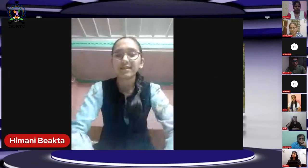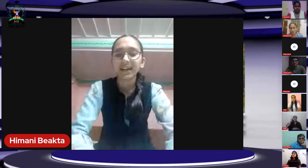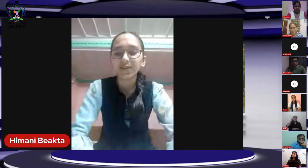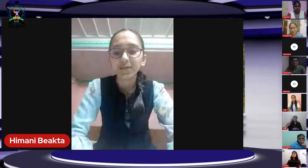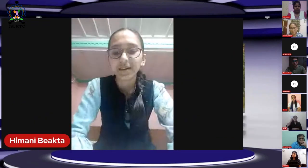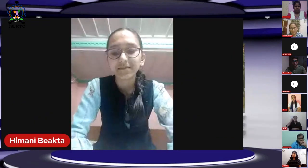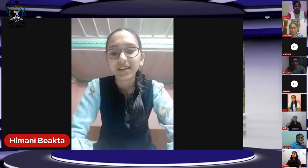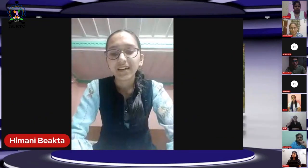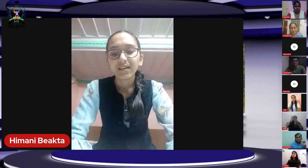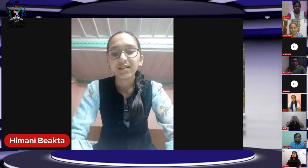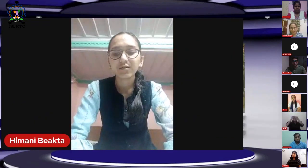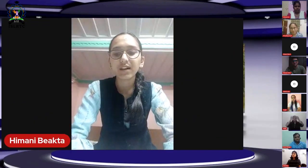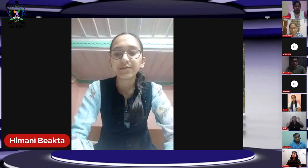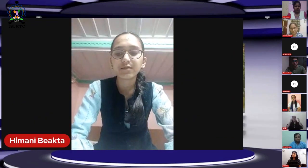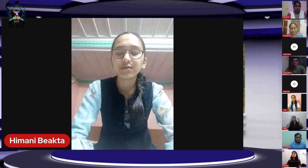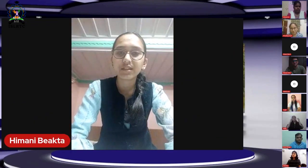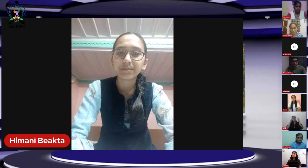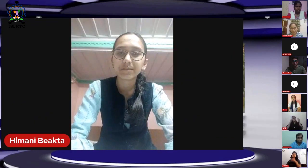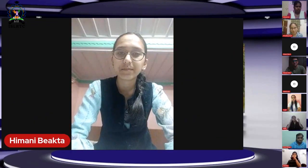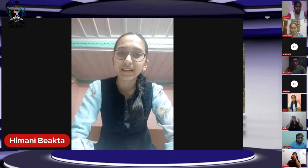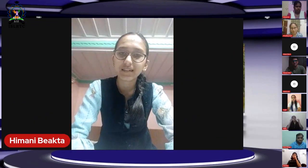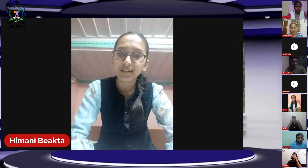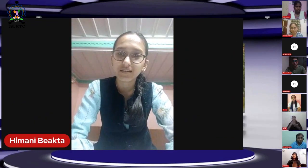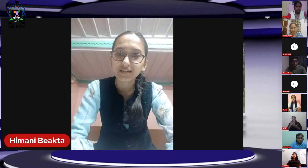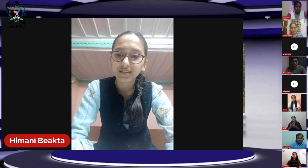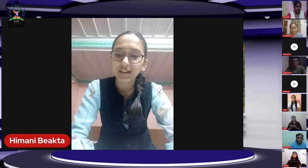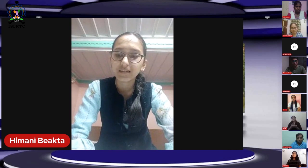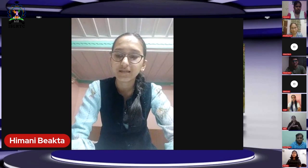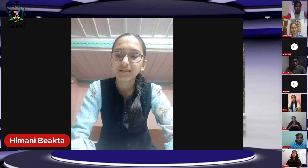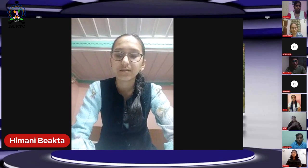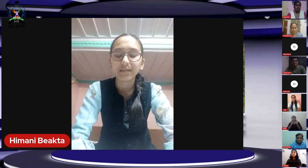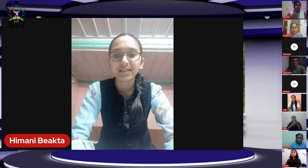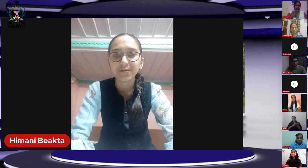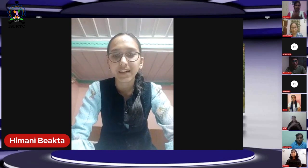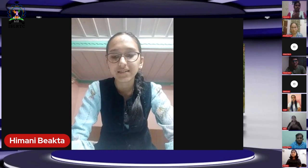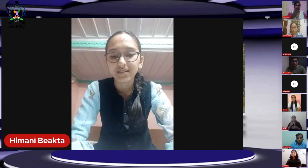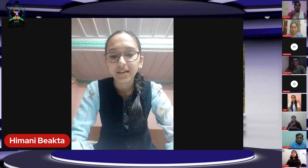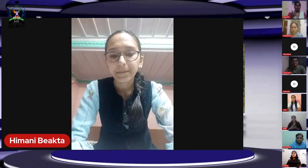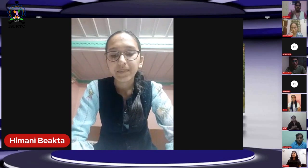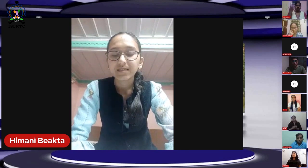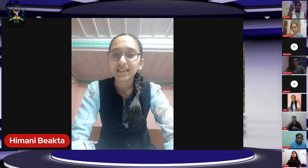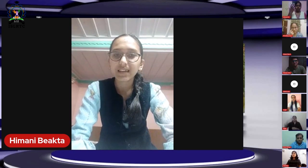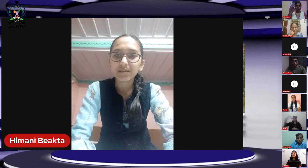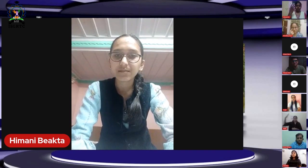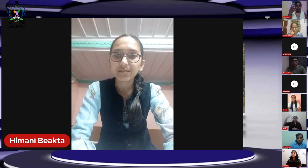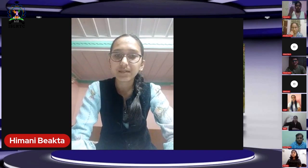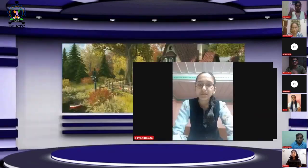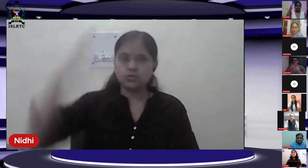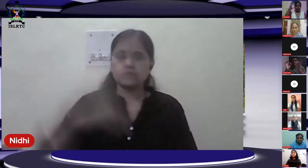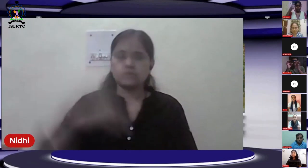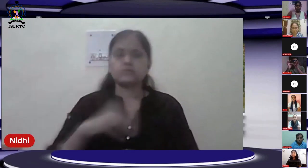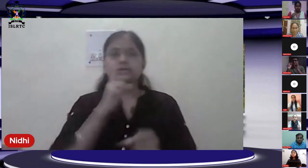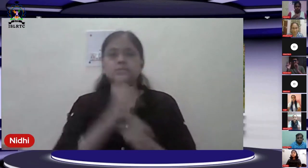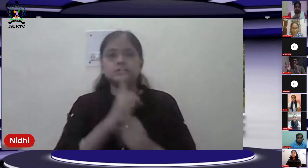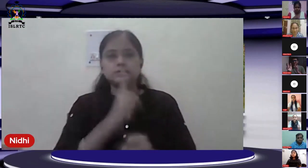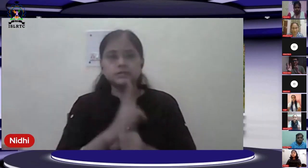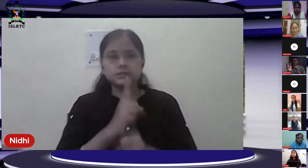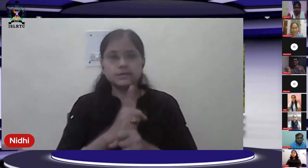थैंक यू मैम। गुड आफ्टरनून रिस्पेक्टेड टीचर्स एंड माय डियर फ्रेंड्स। जैसे कि हम सभी को पता है